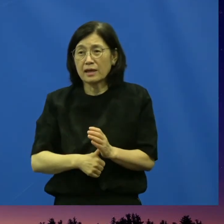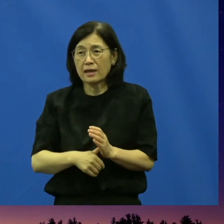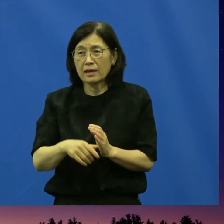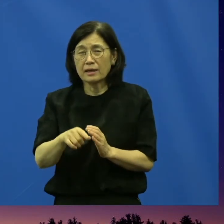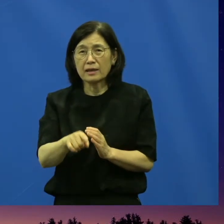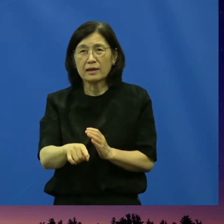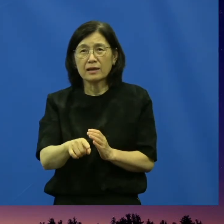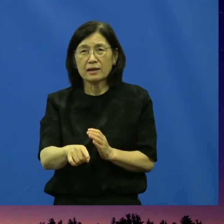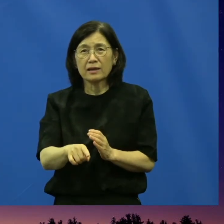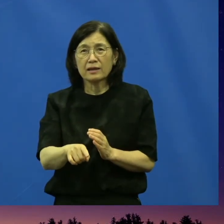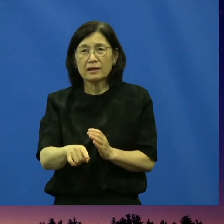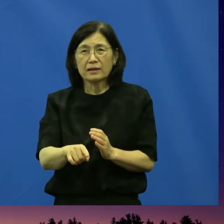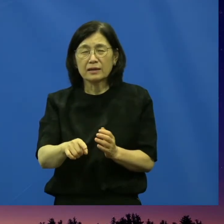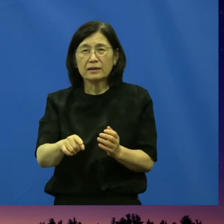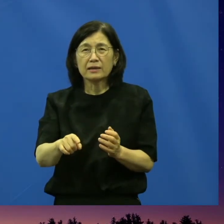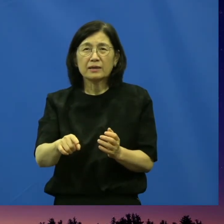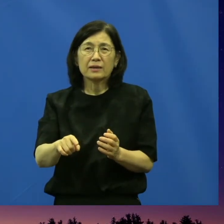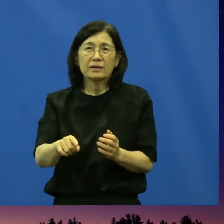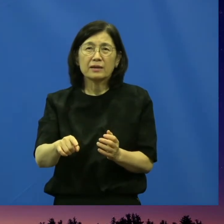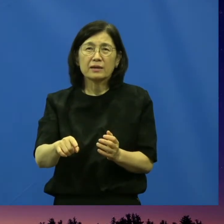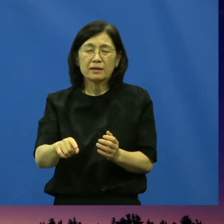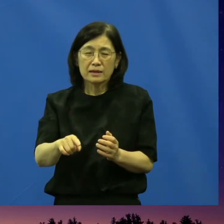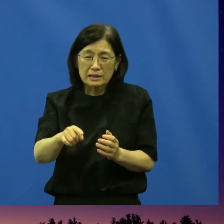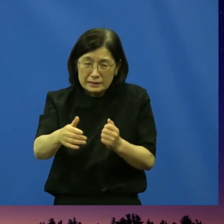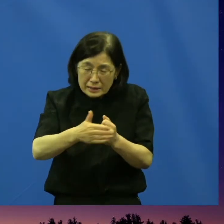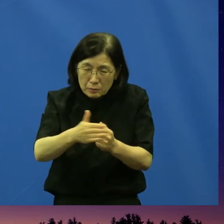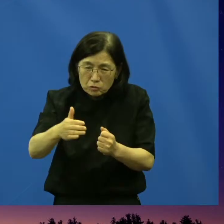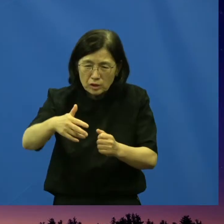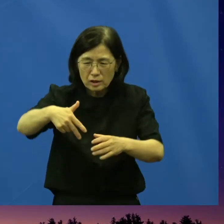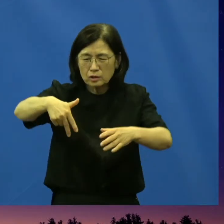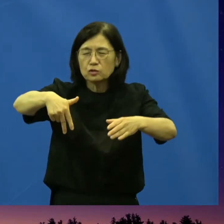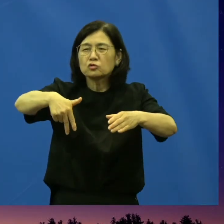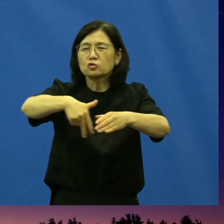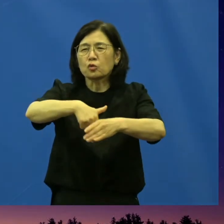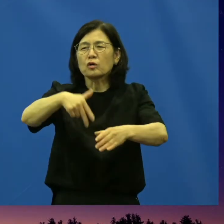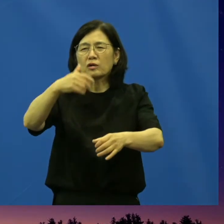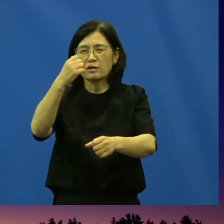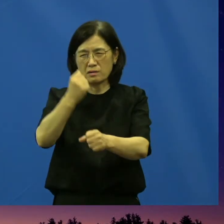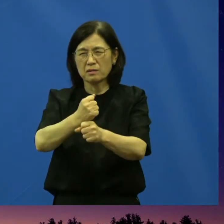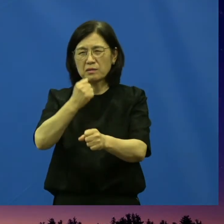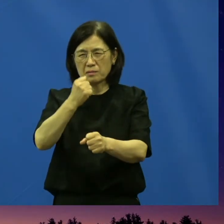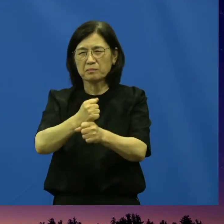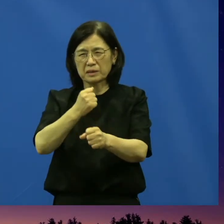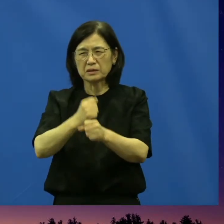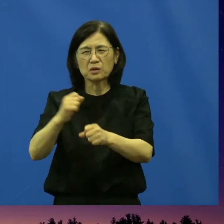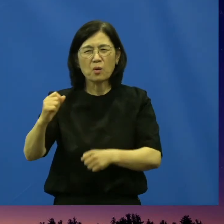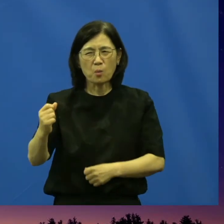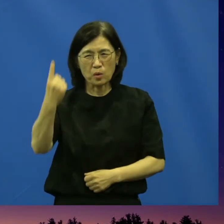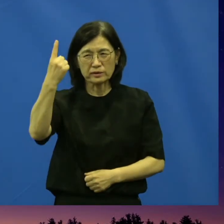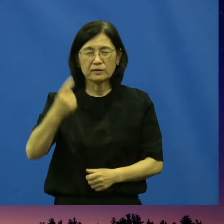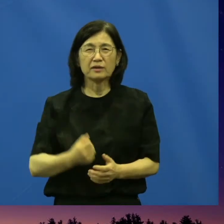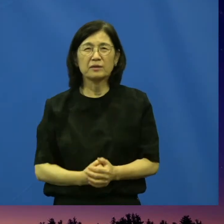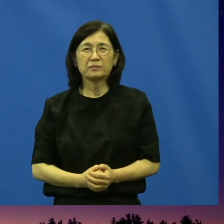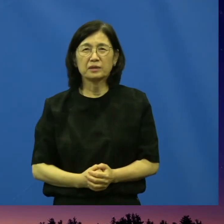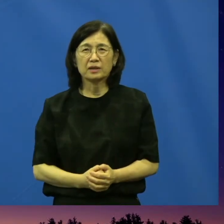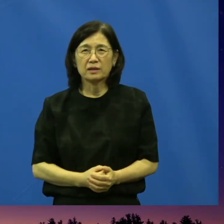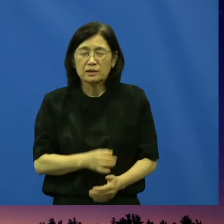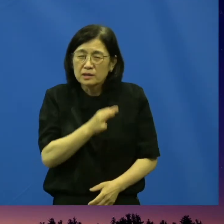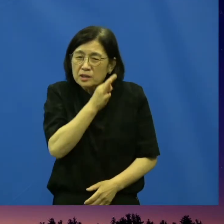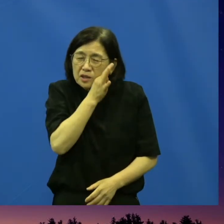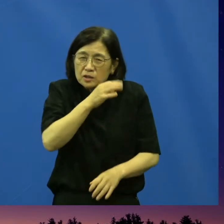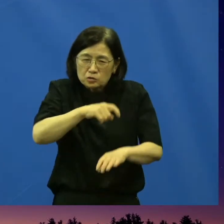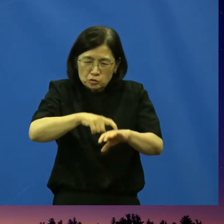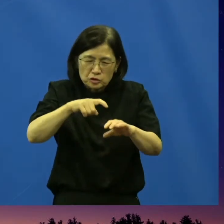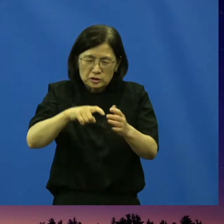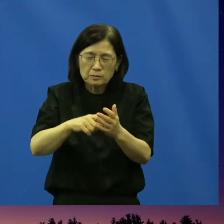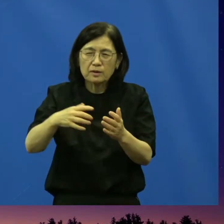모든 문명을 만들어내기도 하고 때로는 이것이 종교를 만들어내기도 했던 그런 것이죠. 이 수치심을